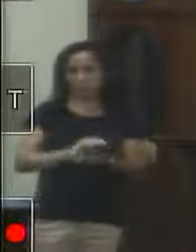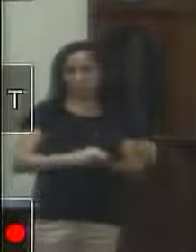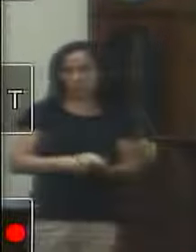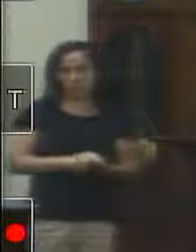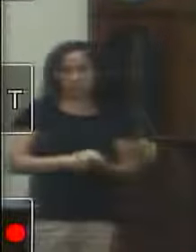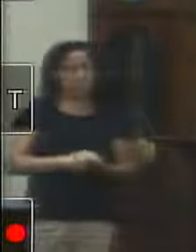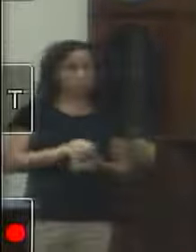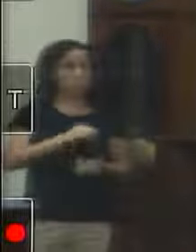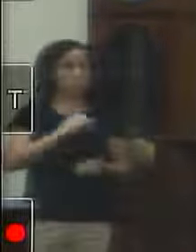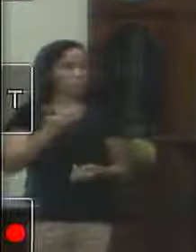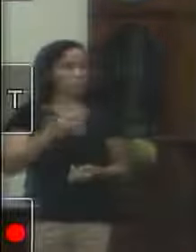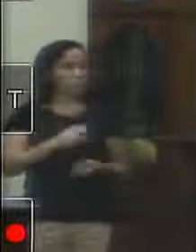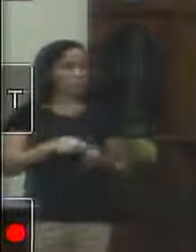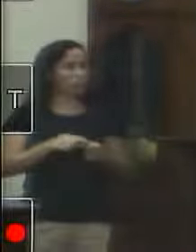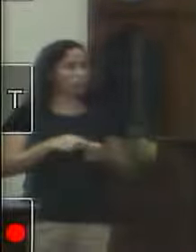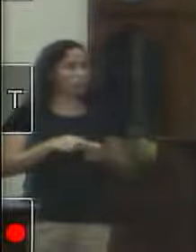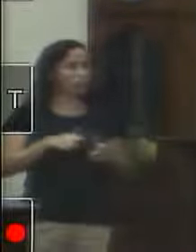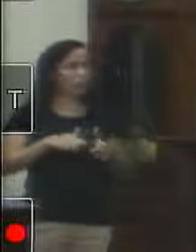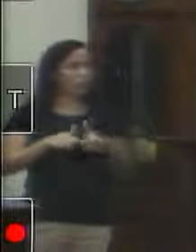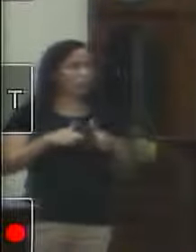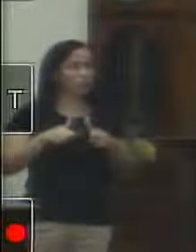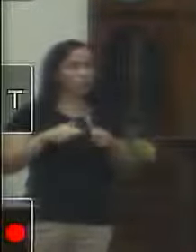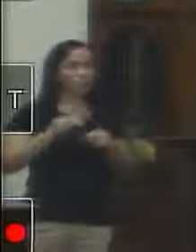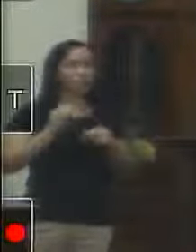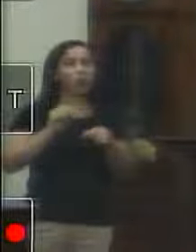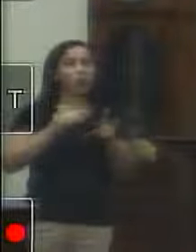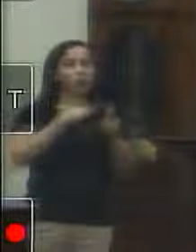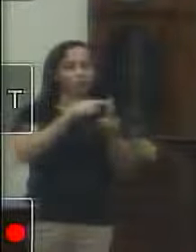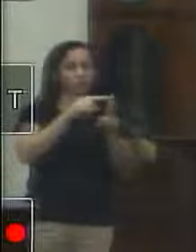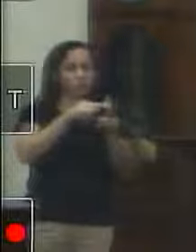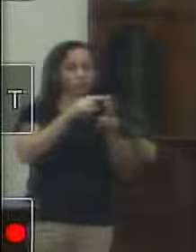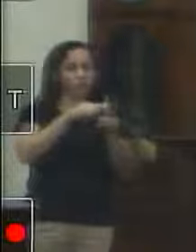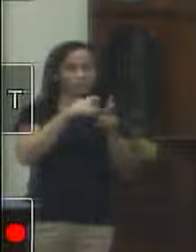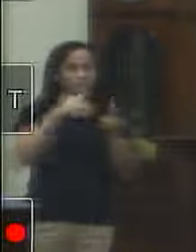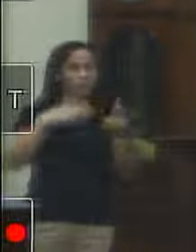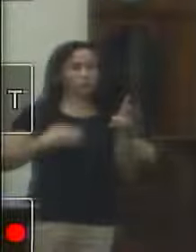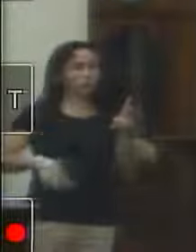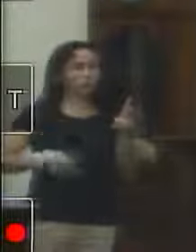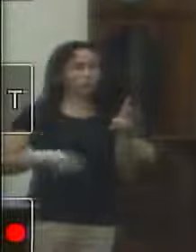se ele não queria, eu trabalhei com Parapeúna e Conservatória.